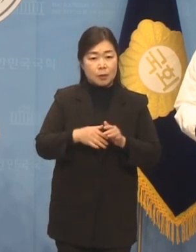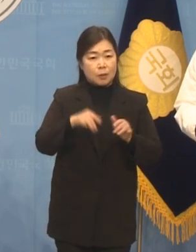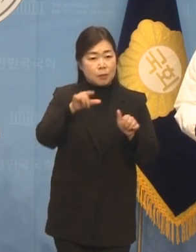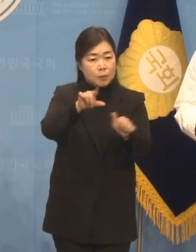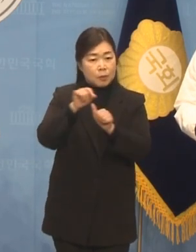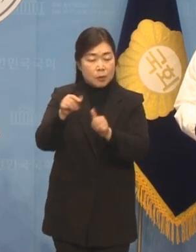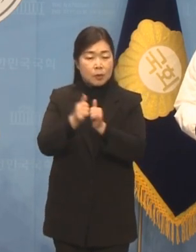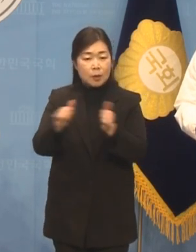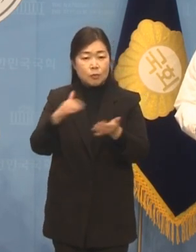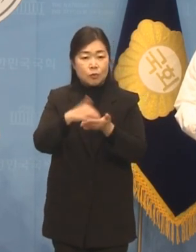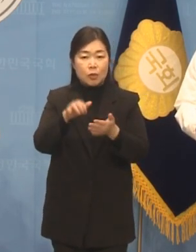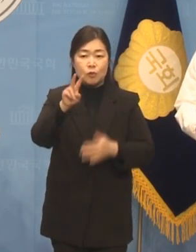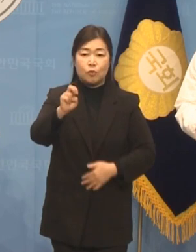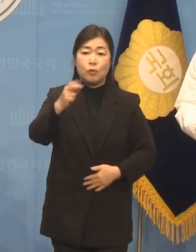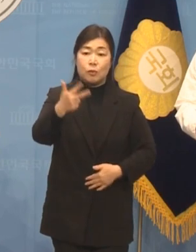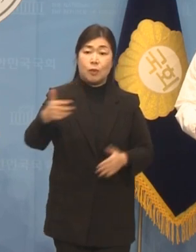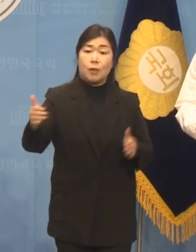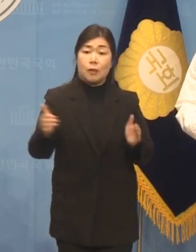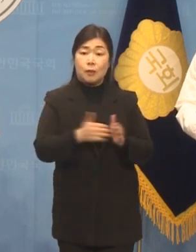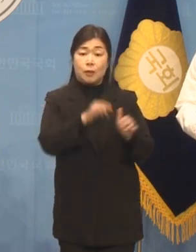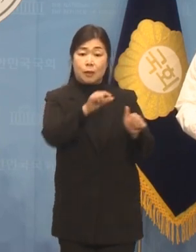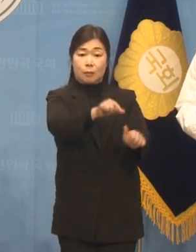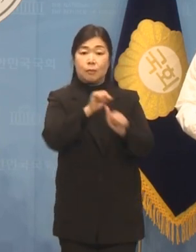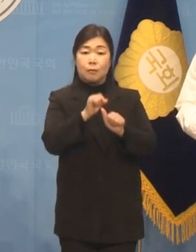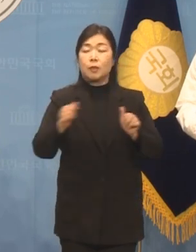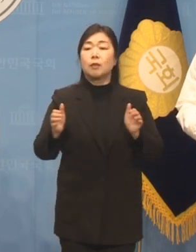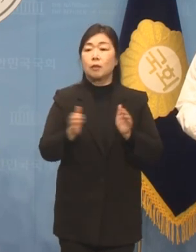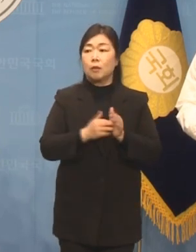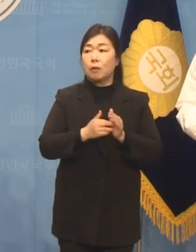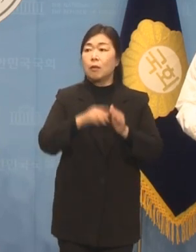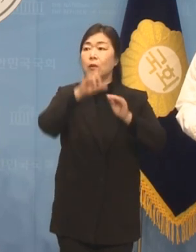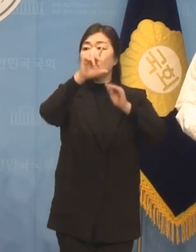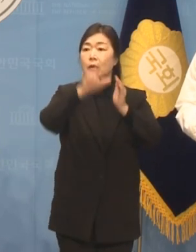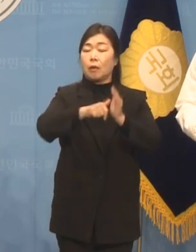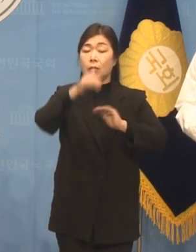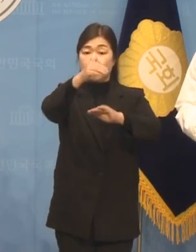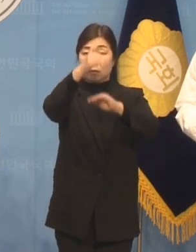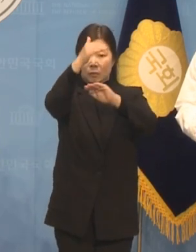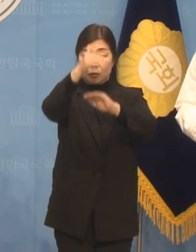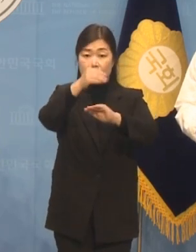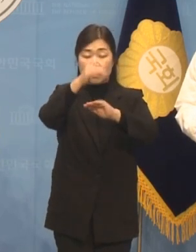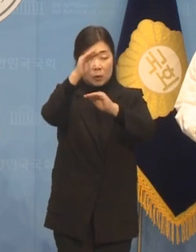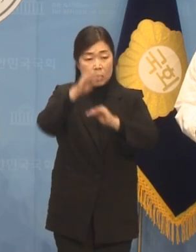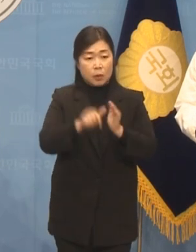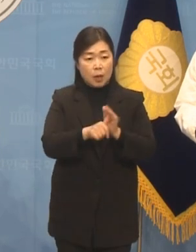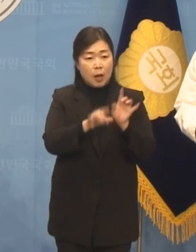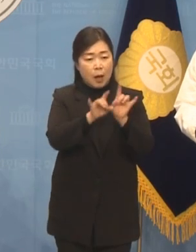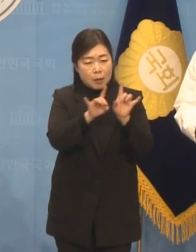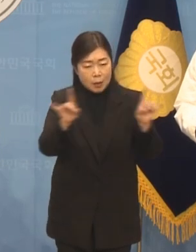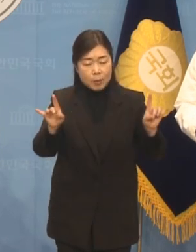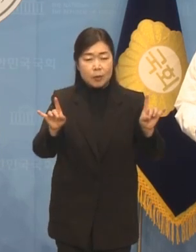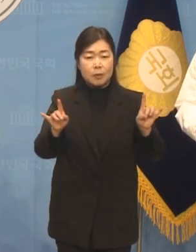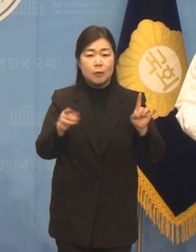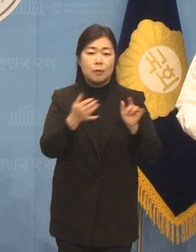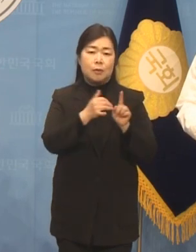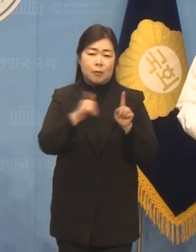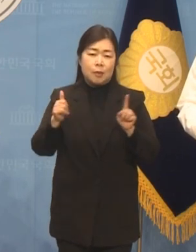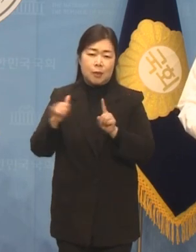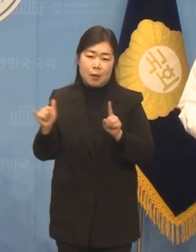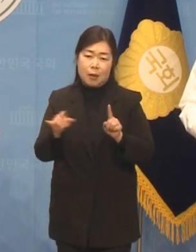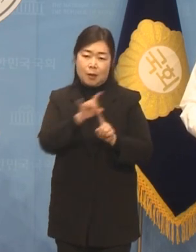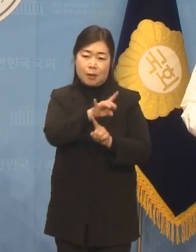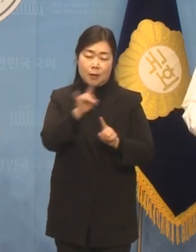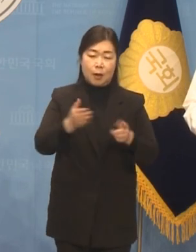27번째 인재님까지 모셨습니다. 그 모시는 과정에 한 분 한 분이 각